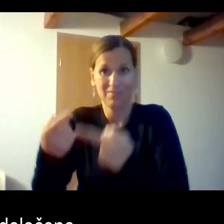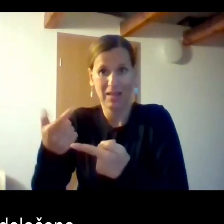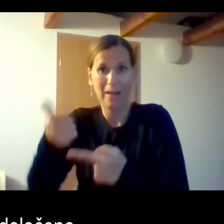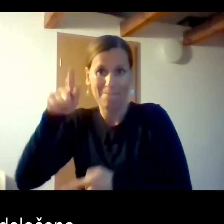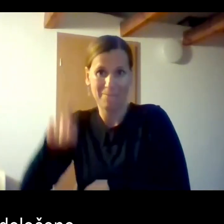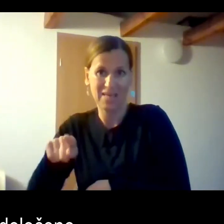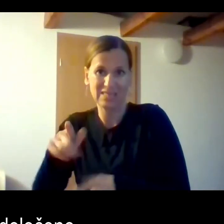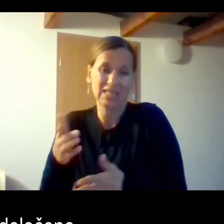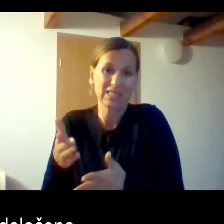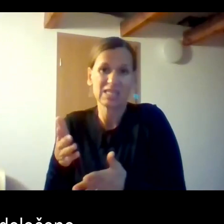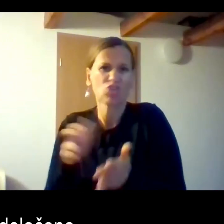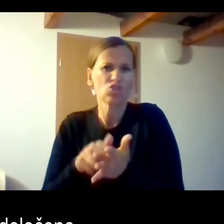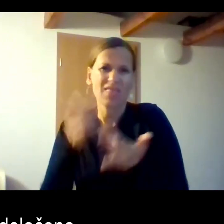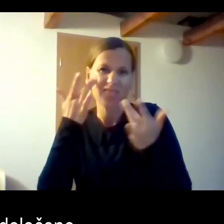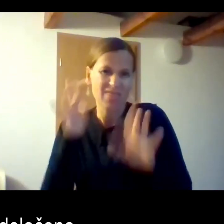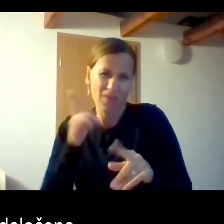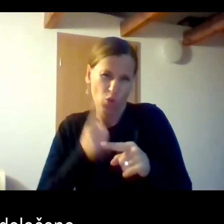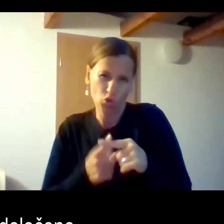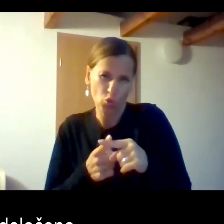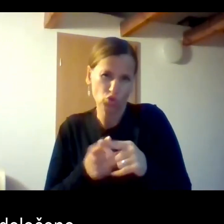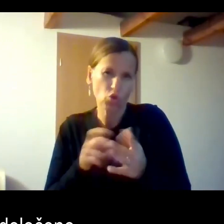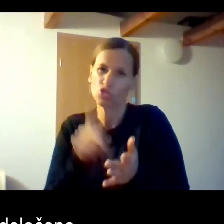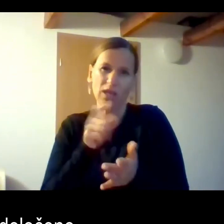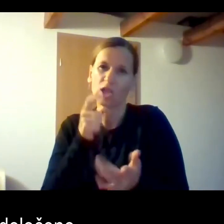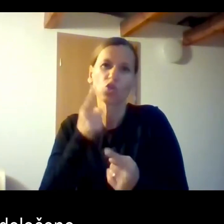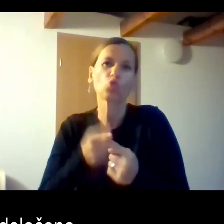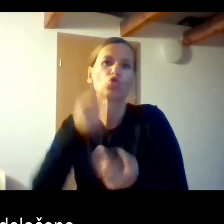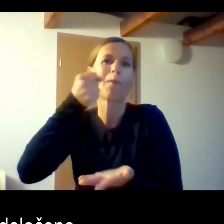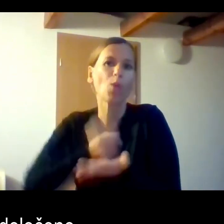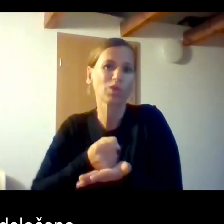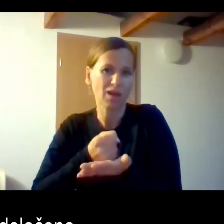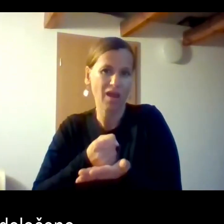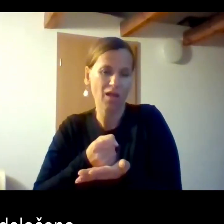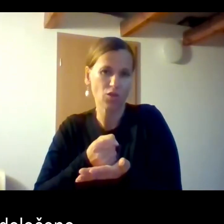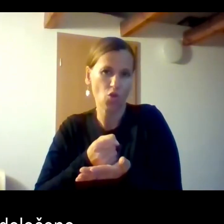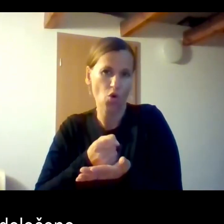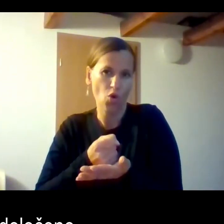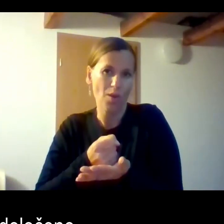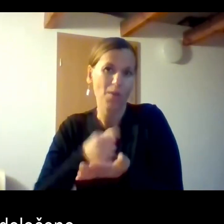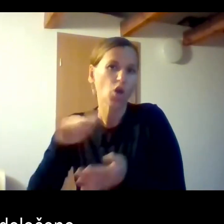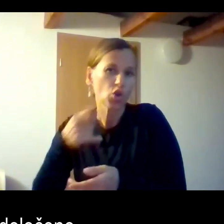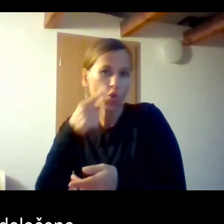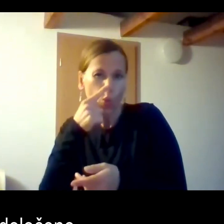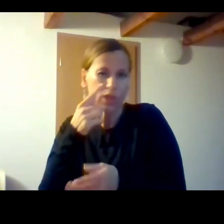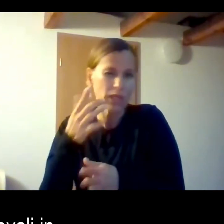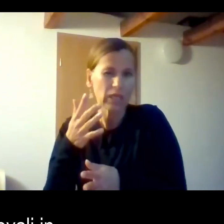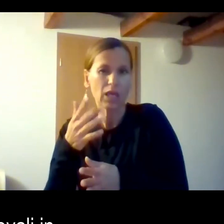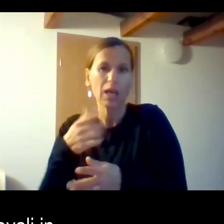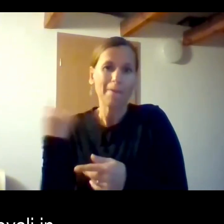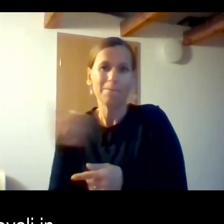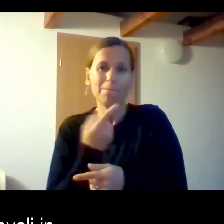ni točno, potrjeno, ampak vsi, atleti si močno